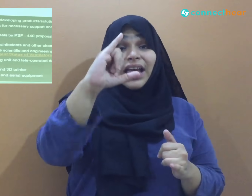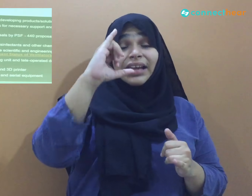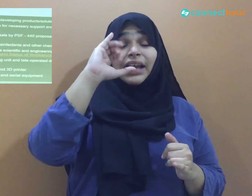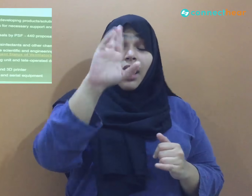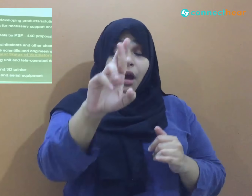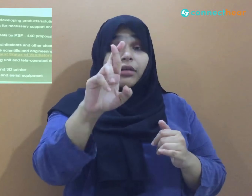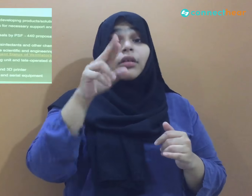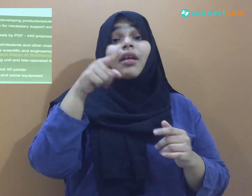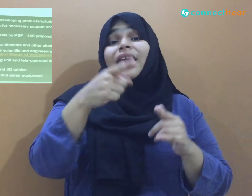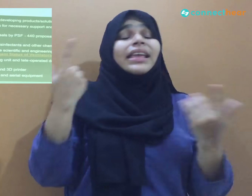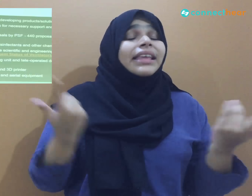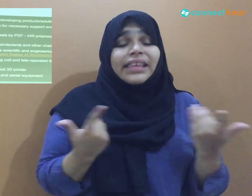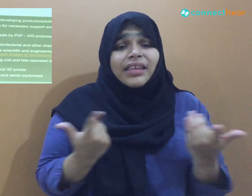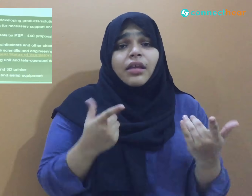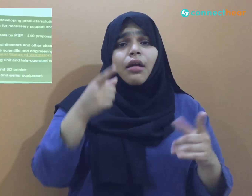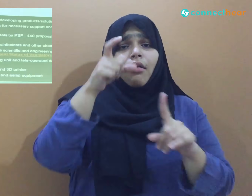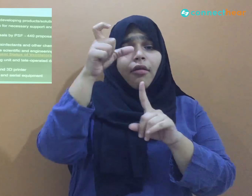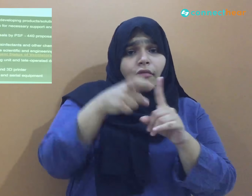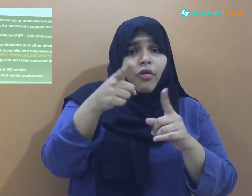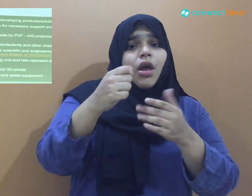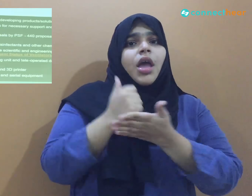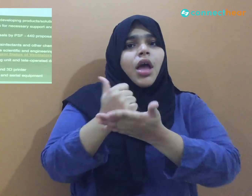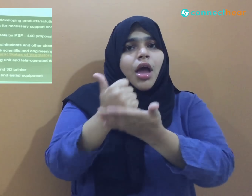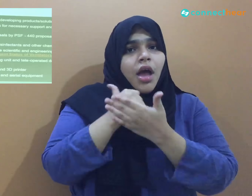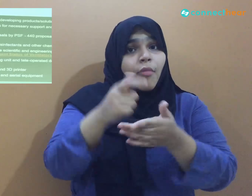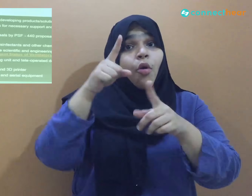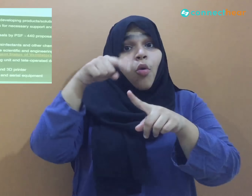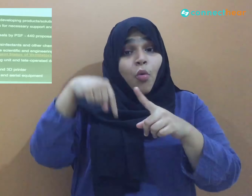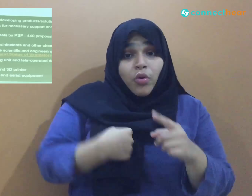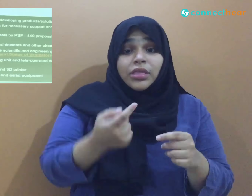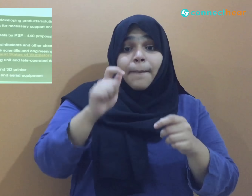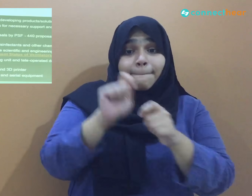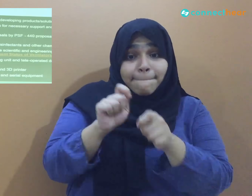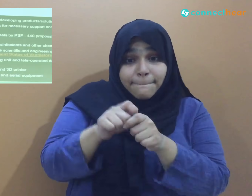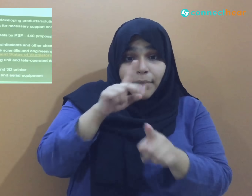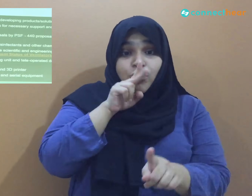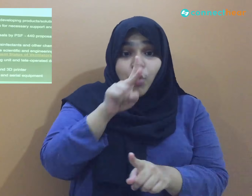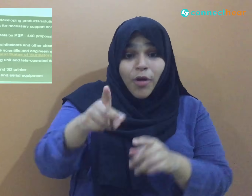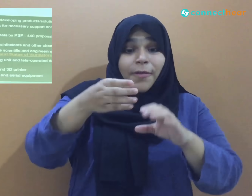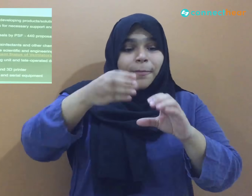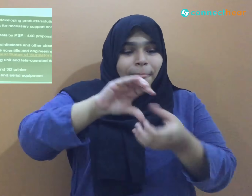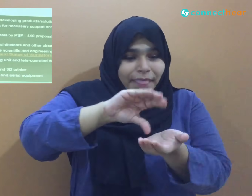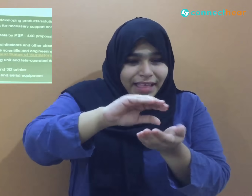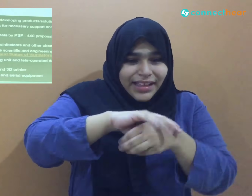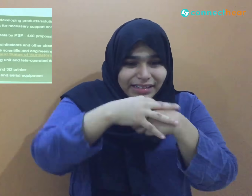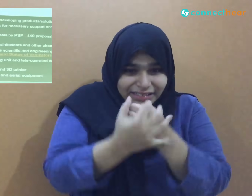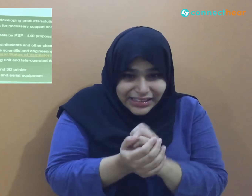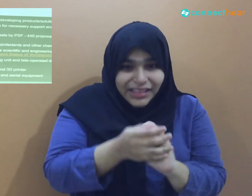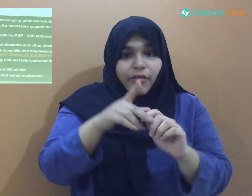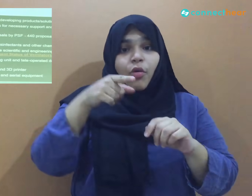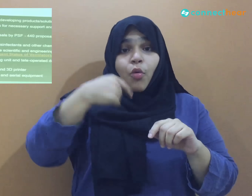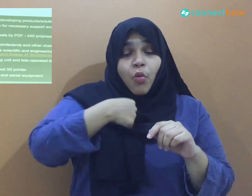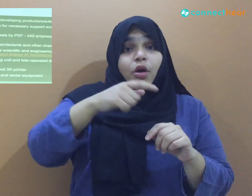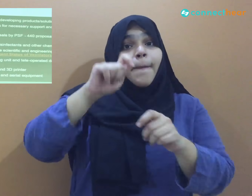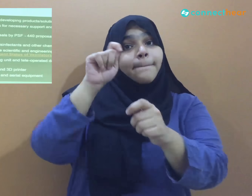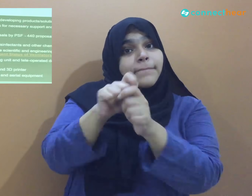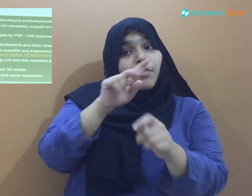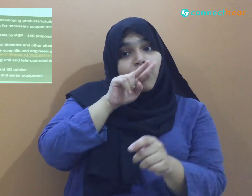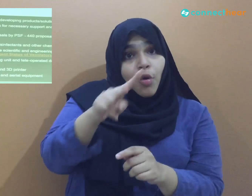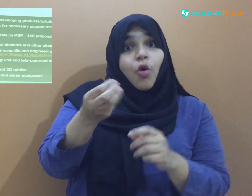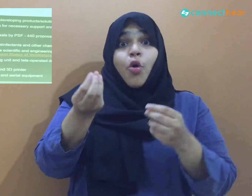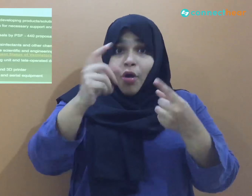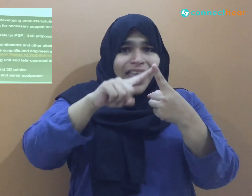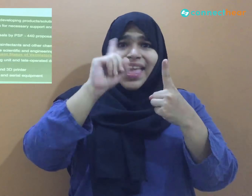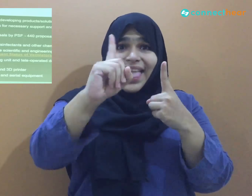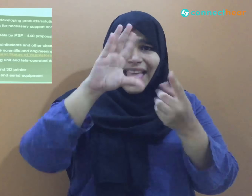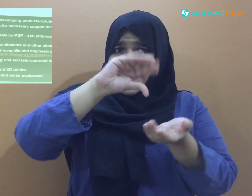یہ ڈس انفیکٹنٹس جو ہمارے ہیں وہ خود بنائے. لہٰذا PCSIR نے نہ صرف یہ کہ ہینڈ سینیٹائزر بنائے, ہو یہ